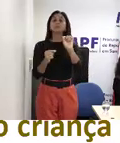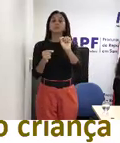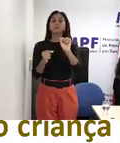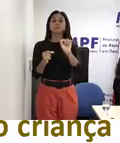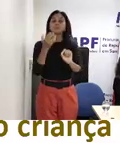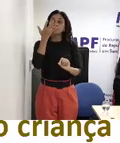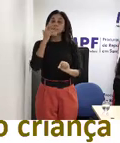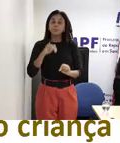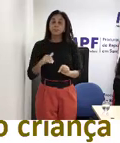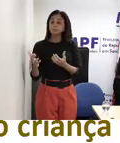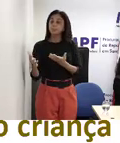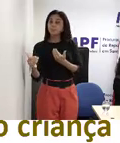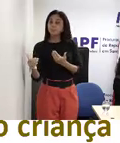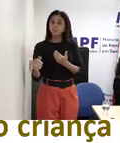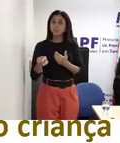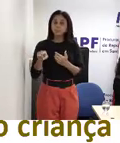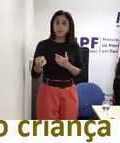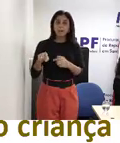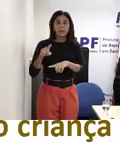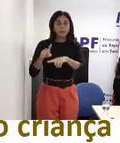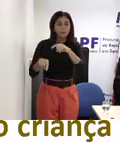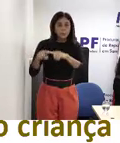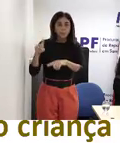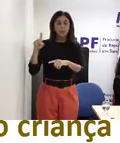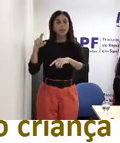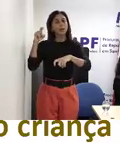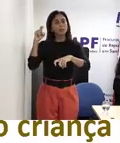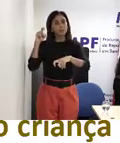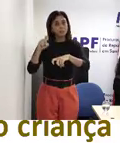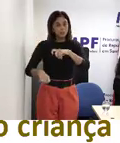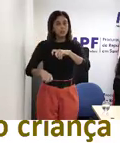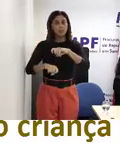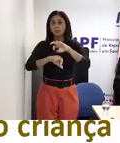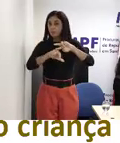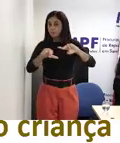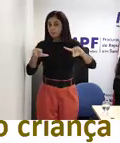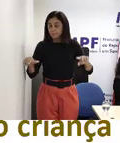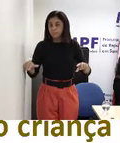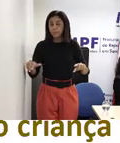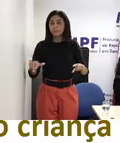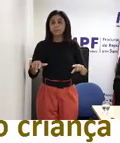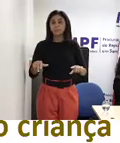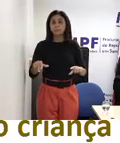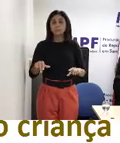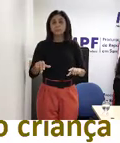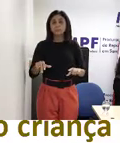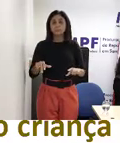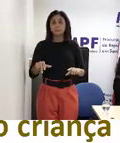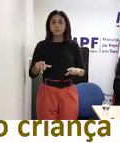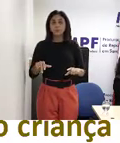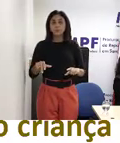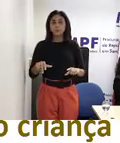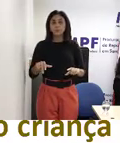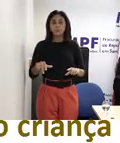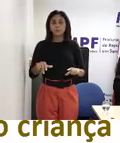atividades sexuais explícitas reais ou simuladas ou exibição de órgãos